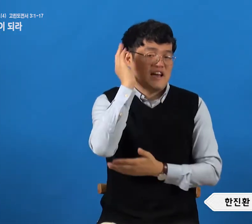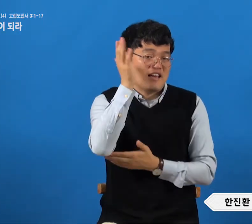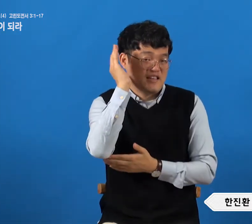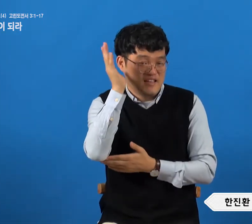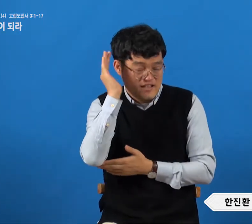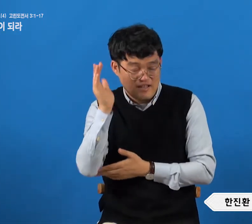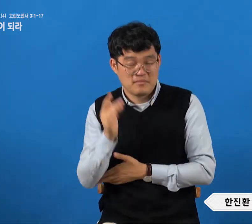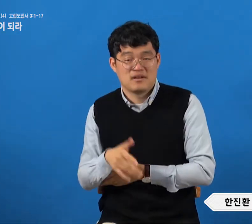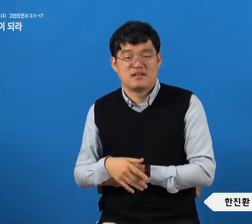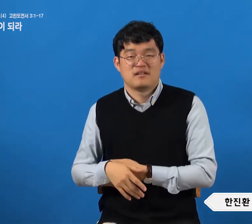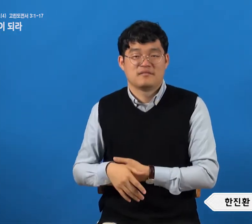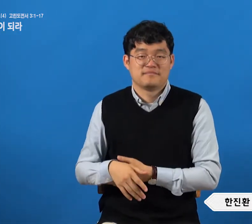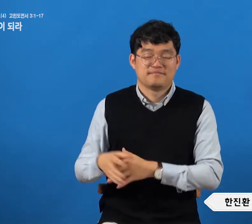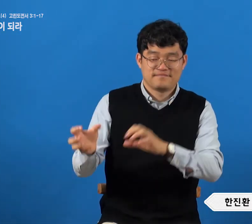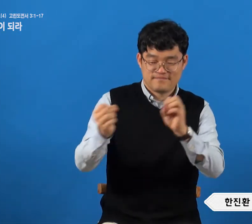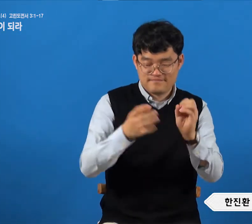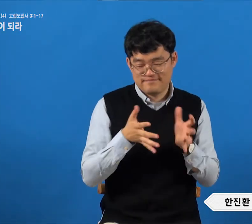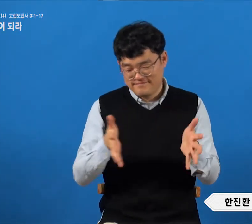없습니다.